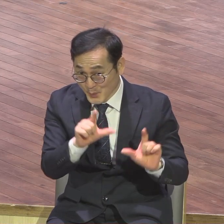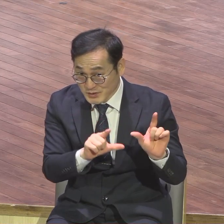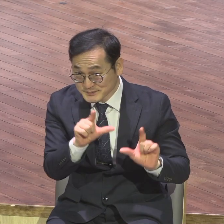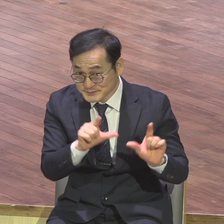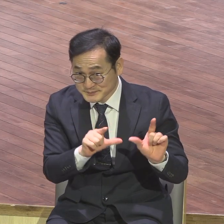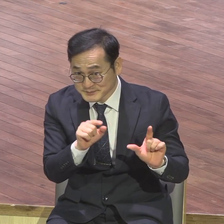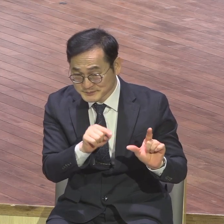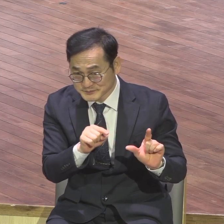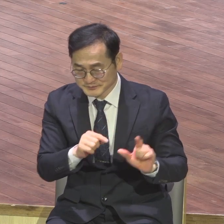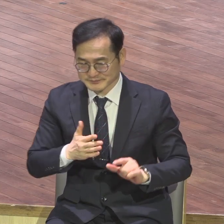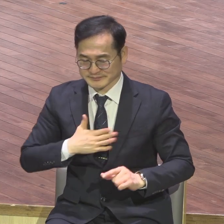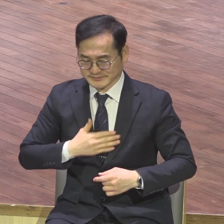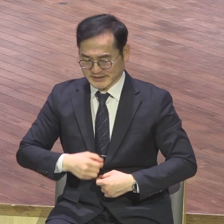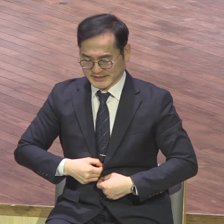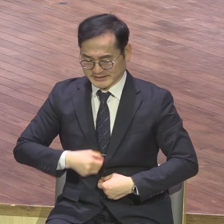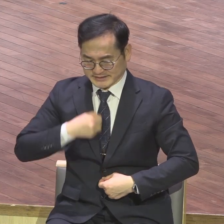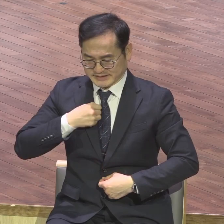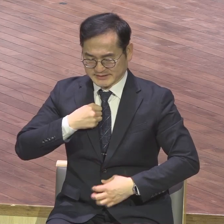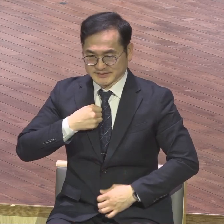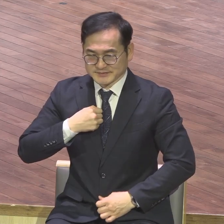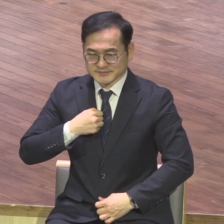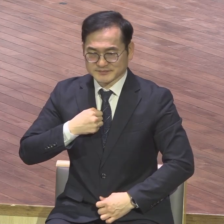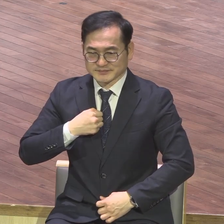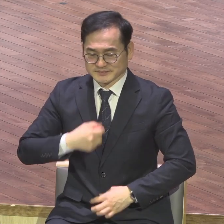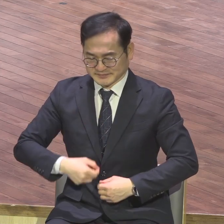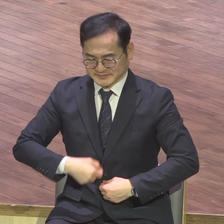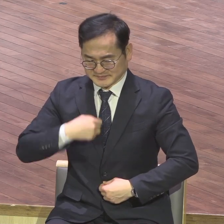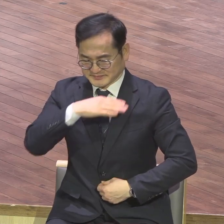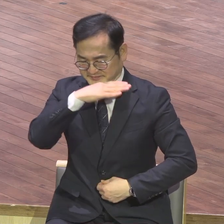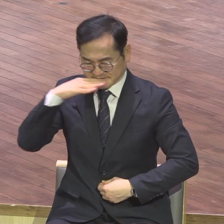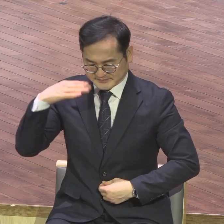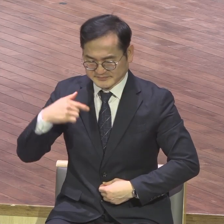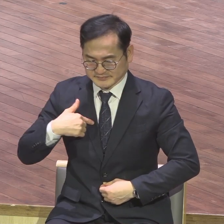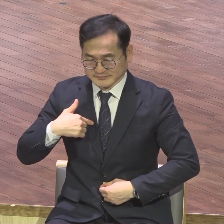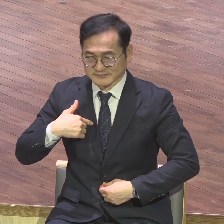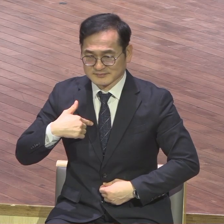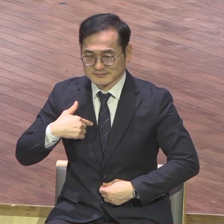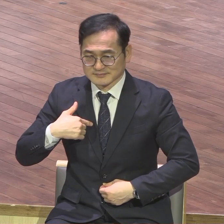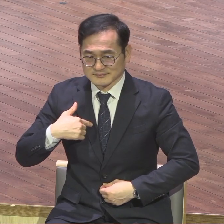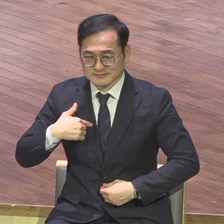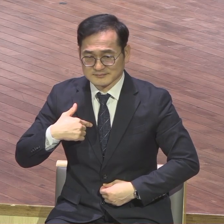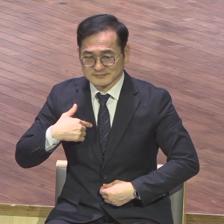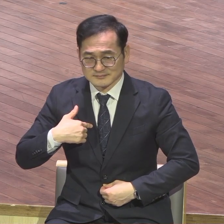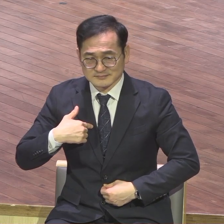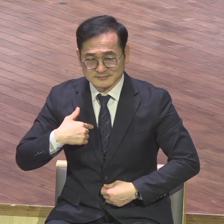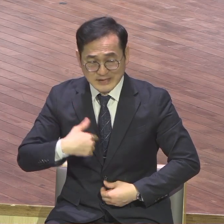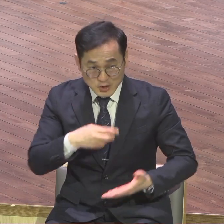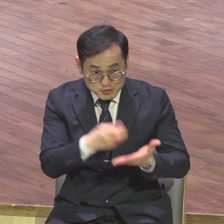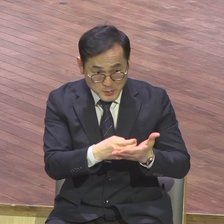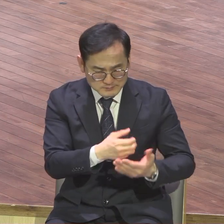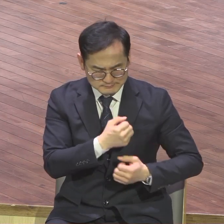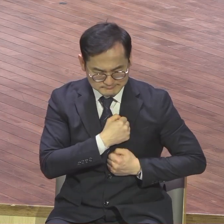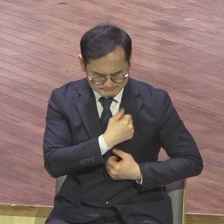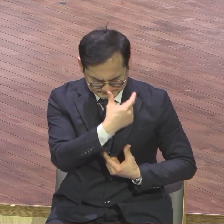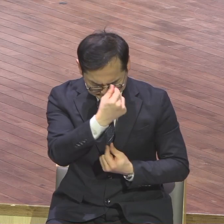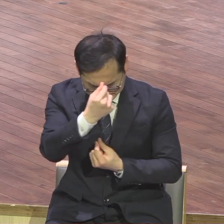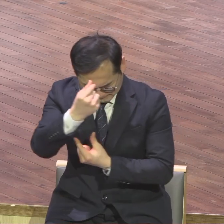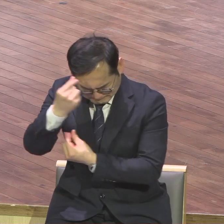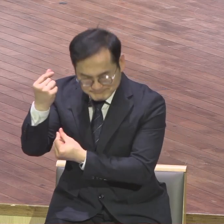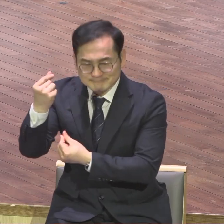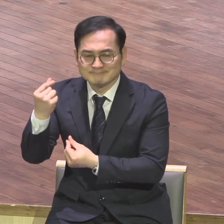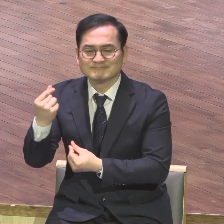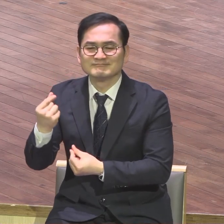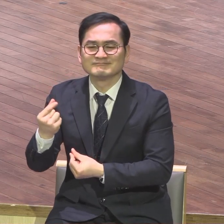의의. 하나님의 은혜를 가볍게 여기고 자신의 행위를 통해서 자기를 자랑하는데 열을 올리지요.